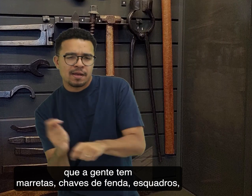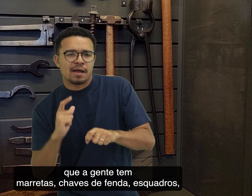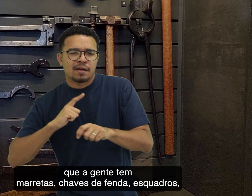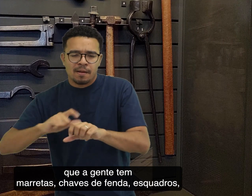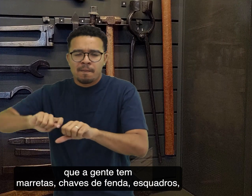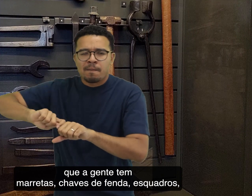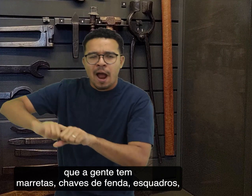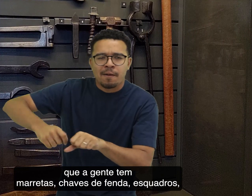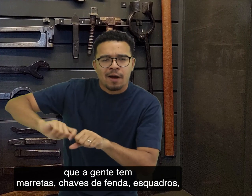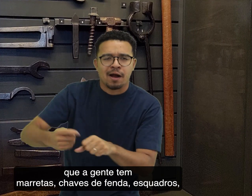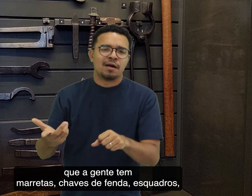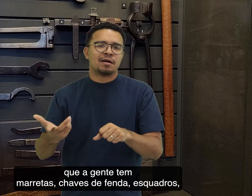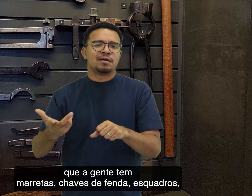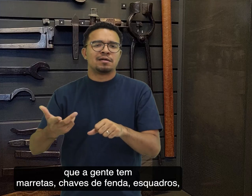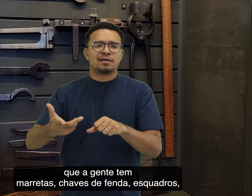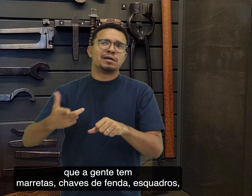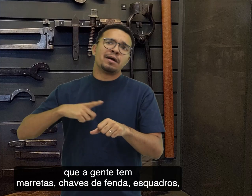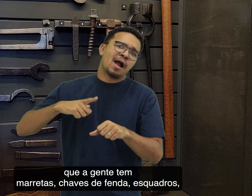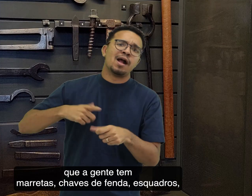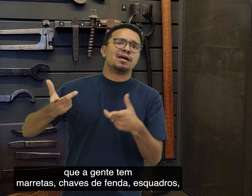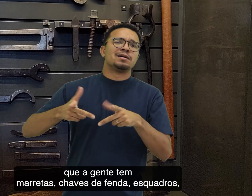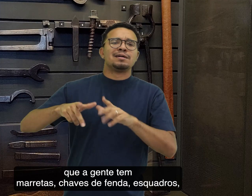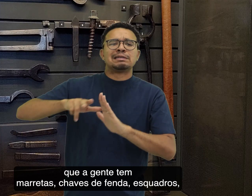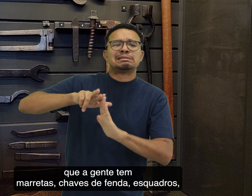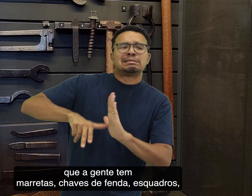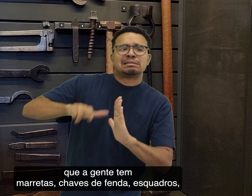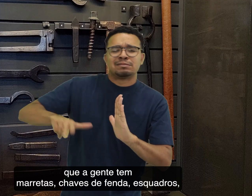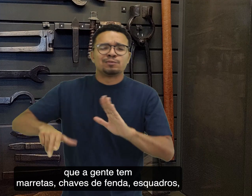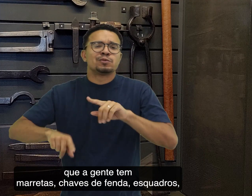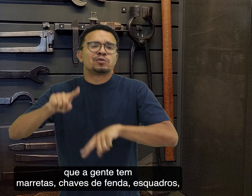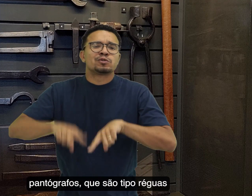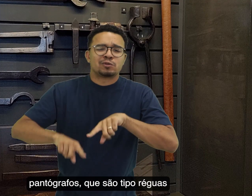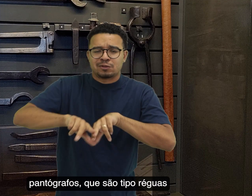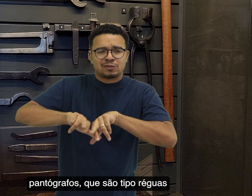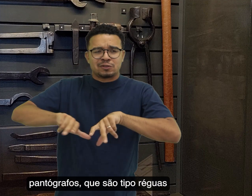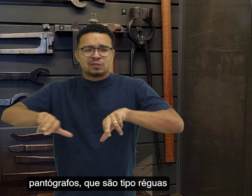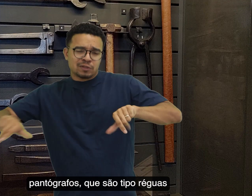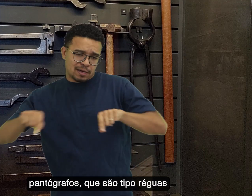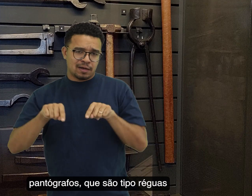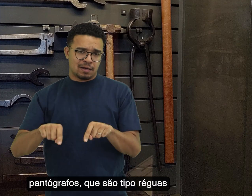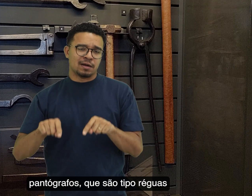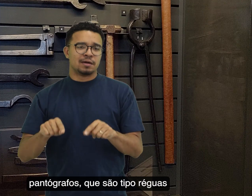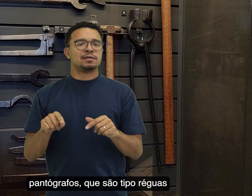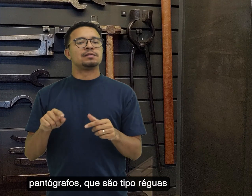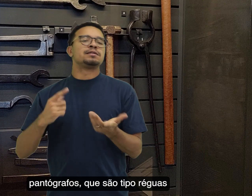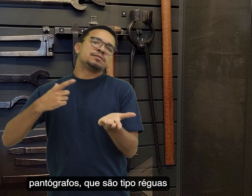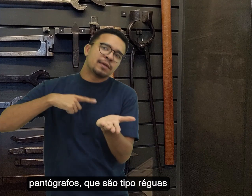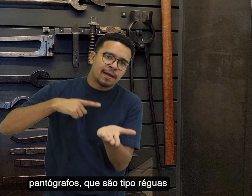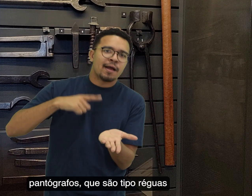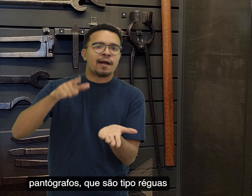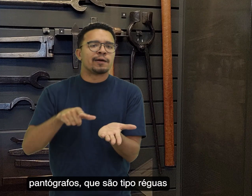tem marretas, chaves de fendas, quadros, um